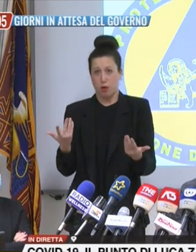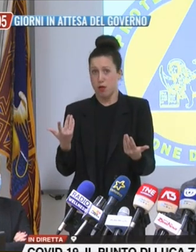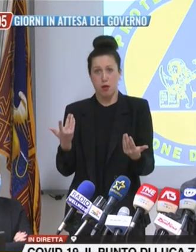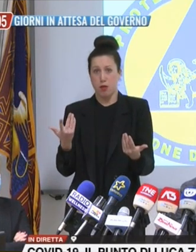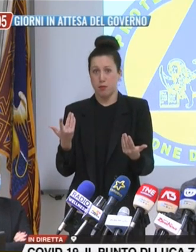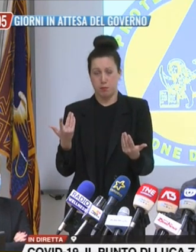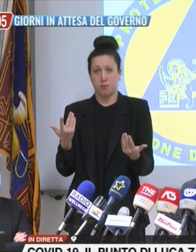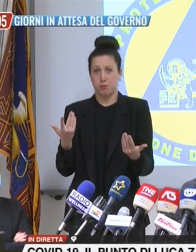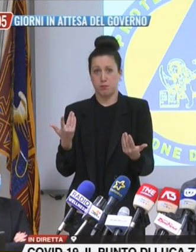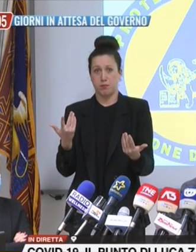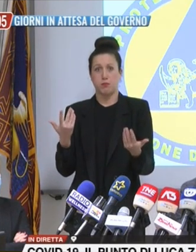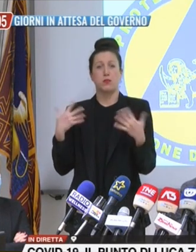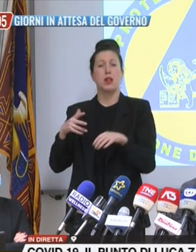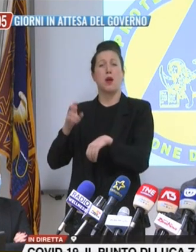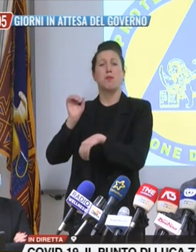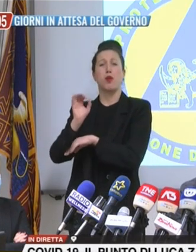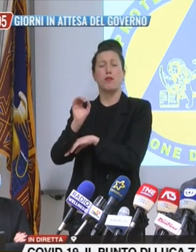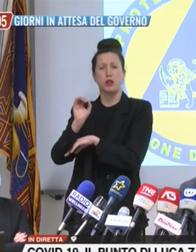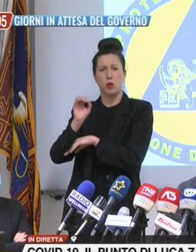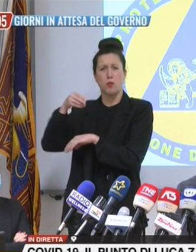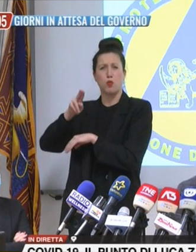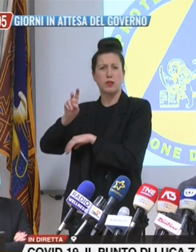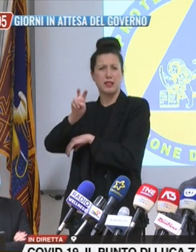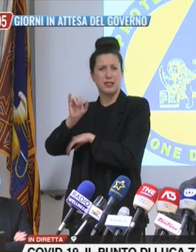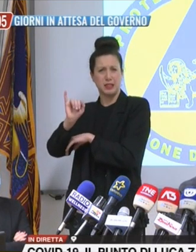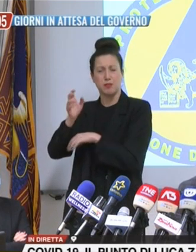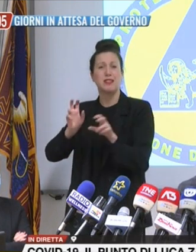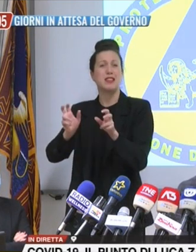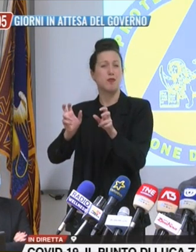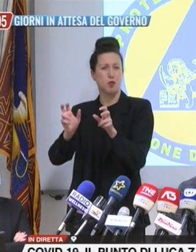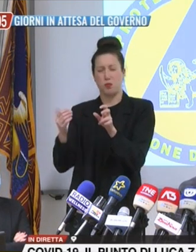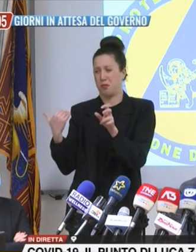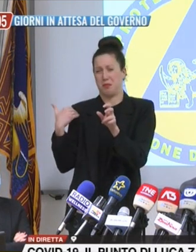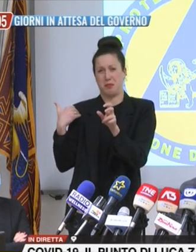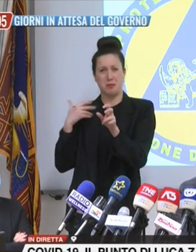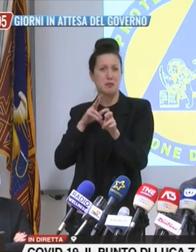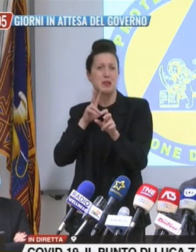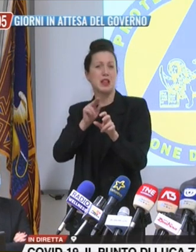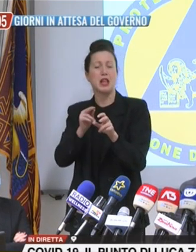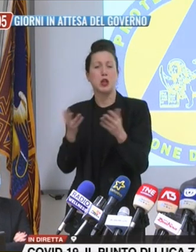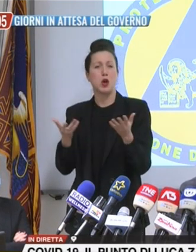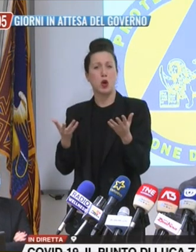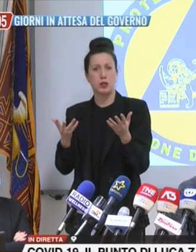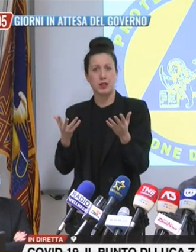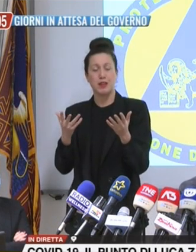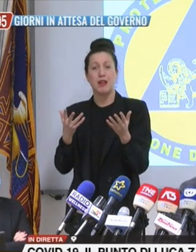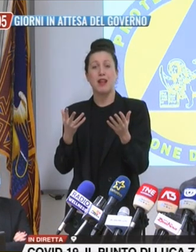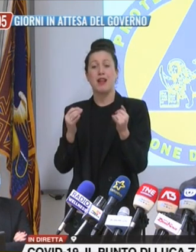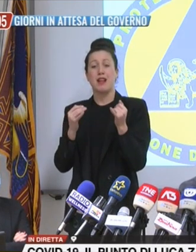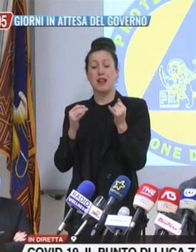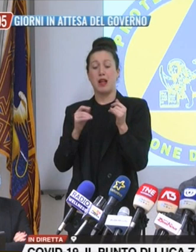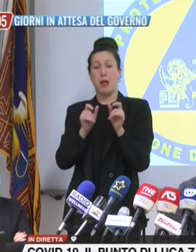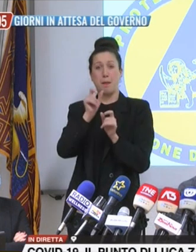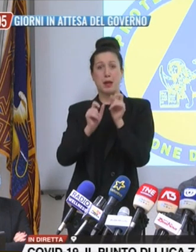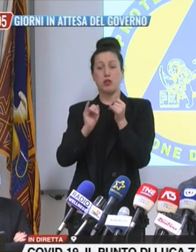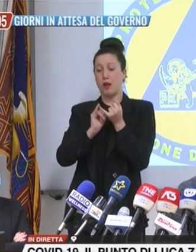Remuzzi in televisione l'altra sera, che il distanziamento sociale, cioè stare a una distanza almeno di un metro